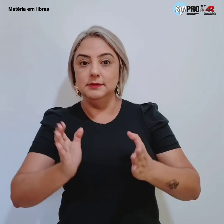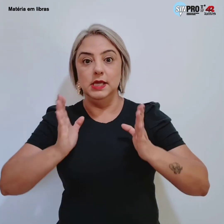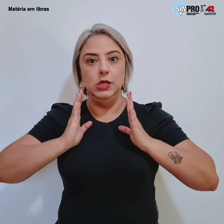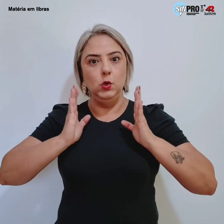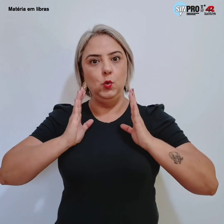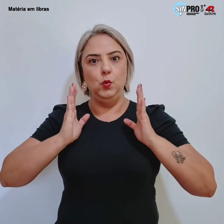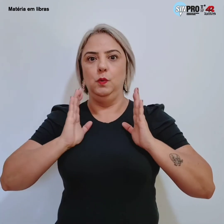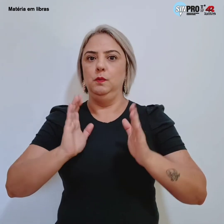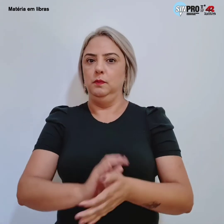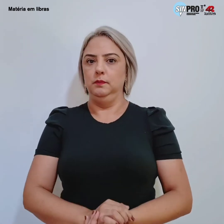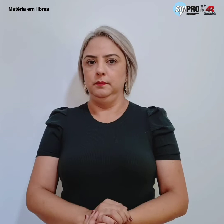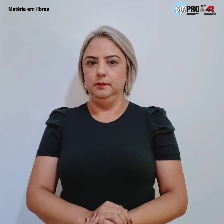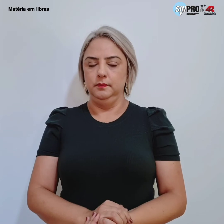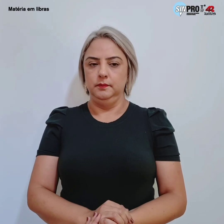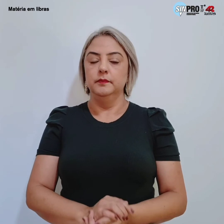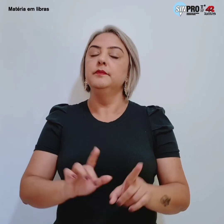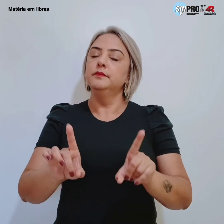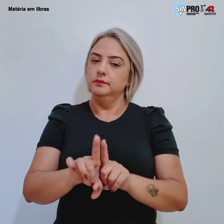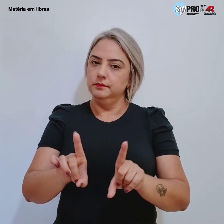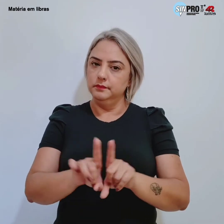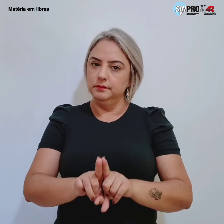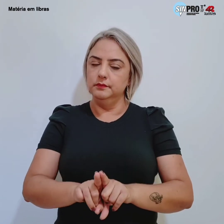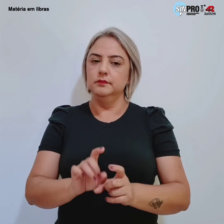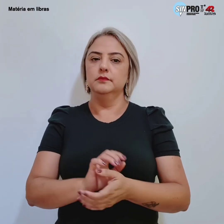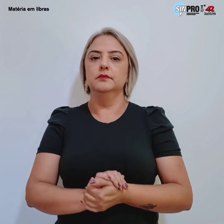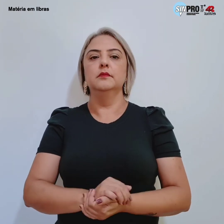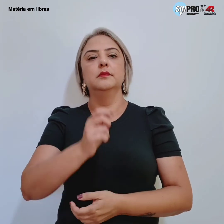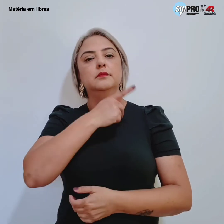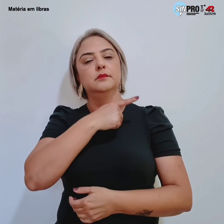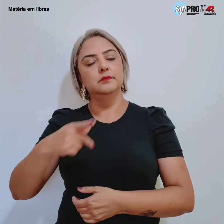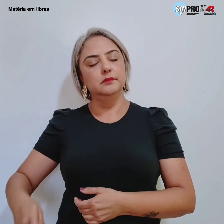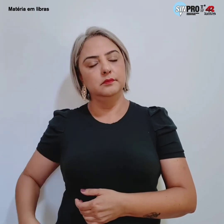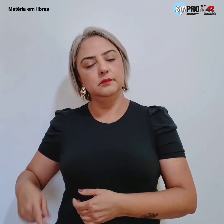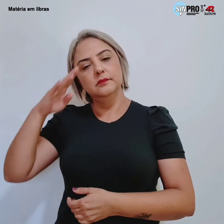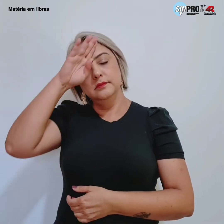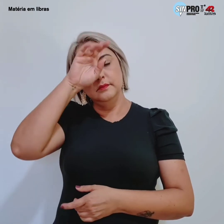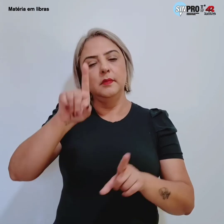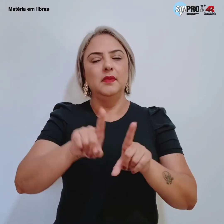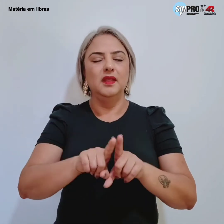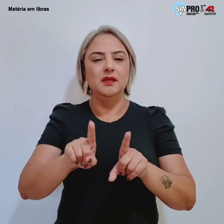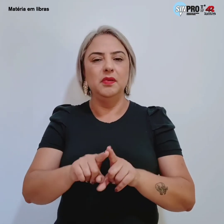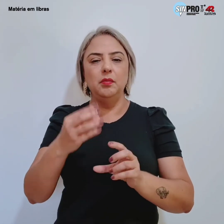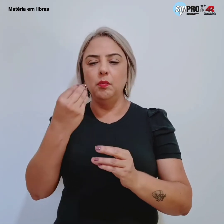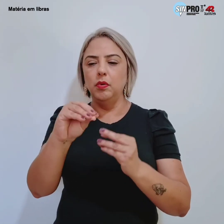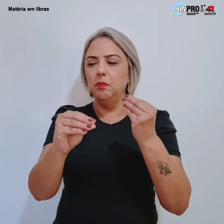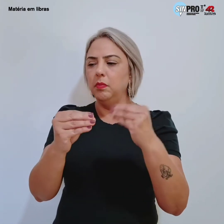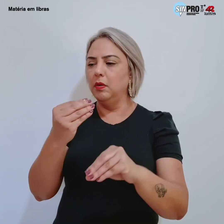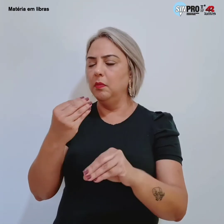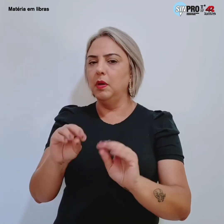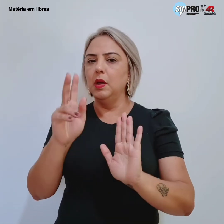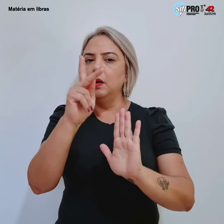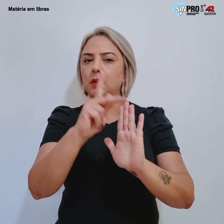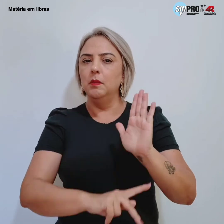terrenos públicos. Além disso, o presidente também vem implementando um plano